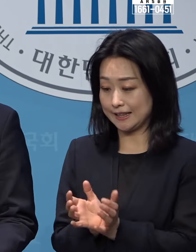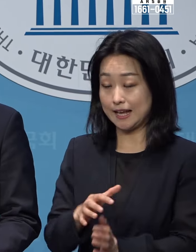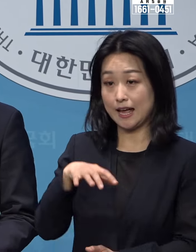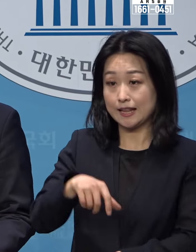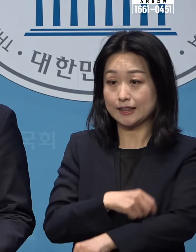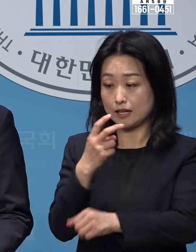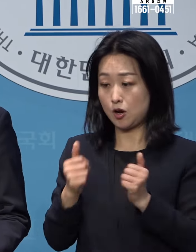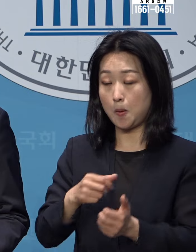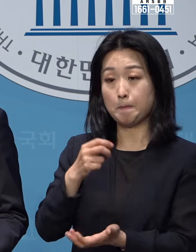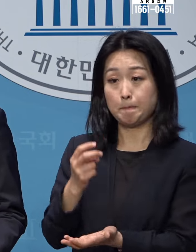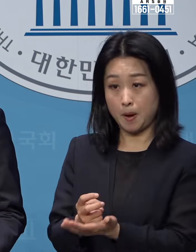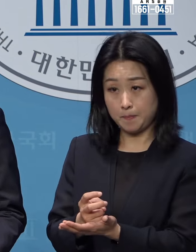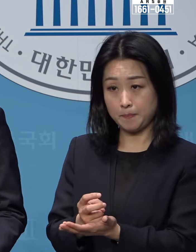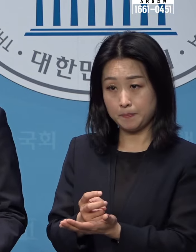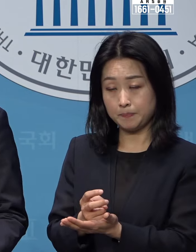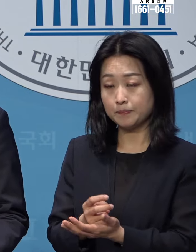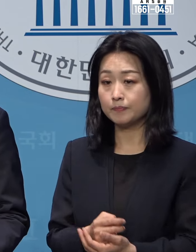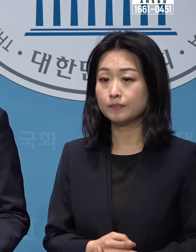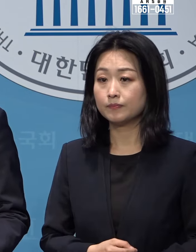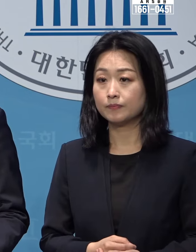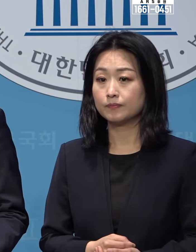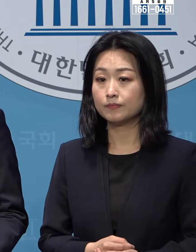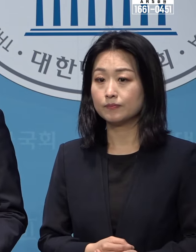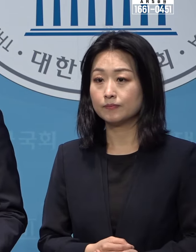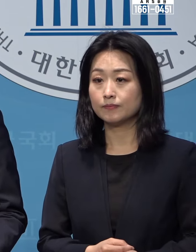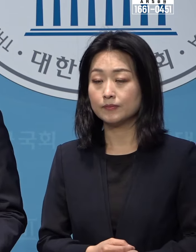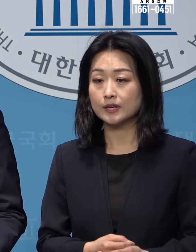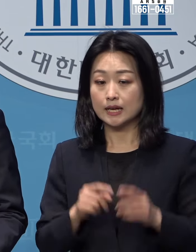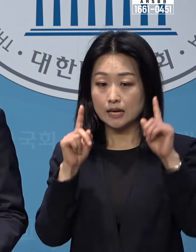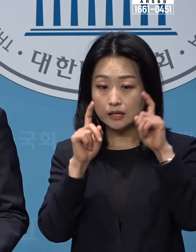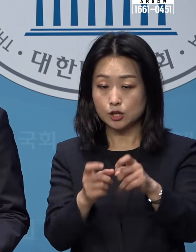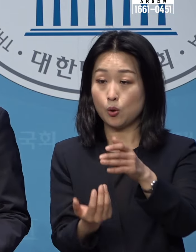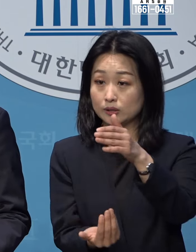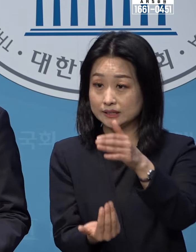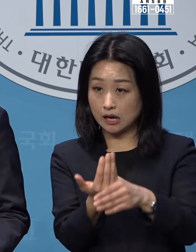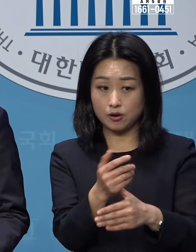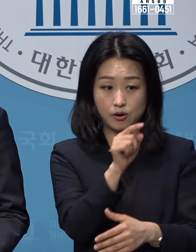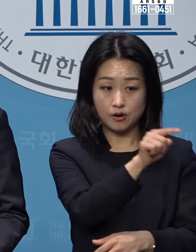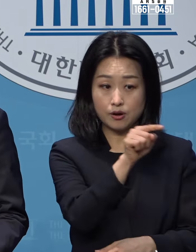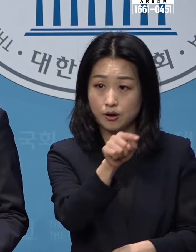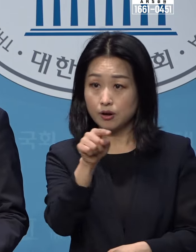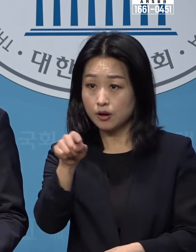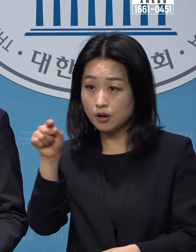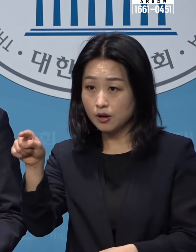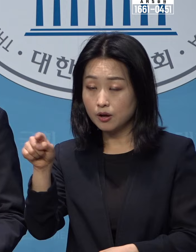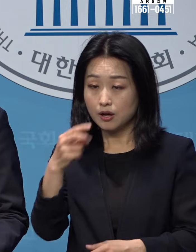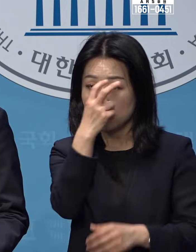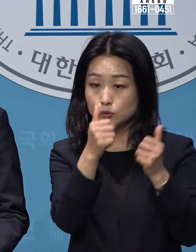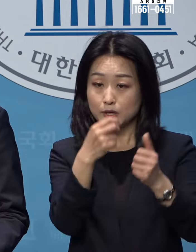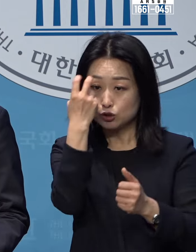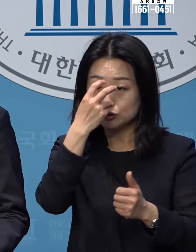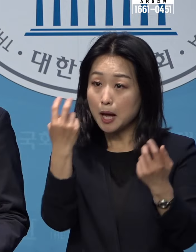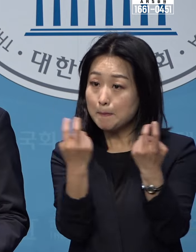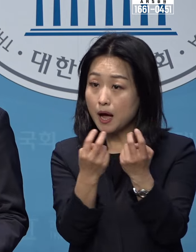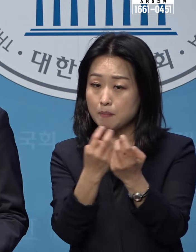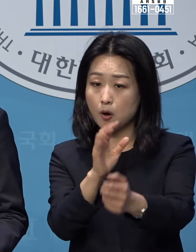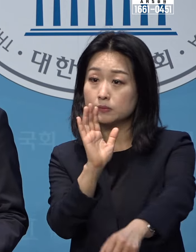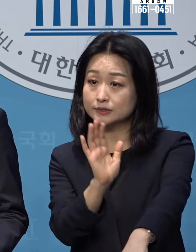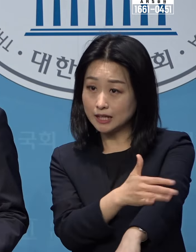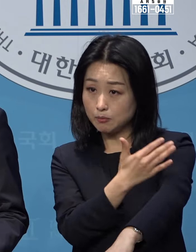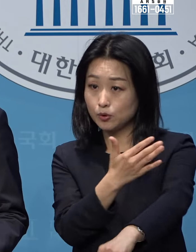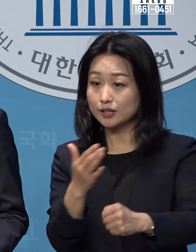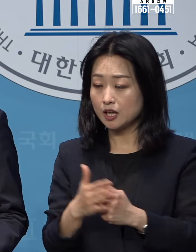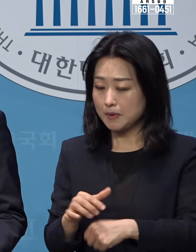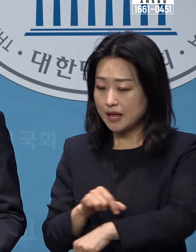이번 특검법은 앞서 말한 의혹 사건 모두와 함께 검찰의 잘못된 수사 방식에 대해서도